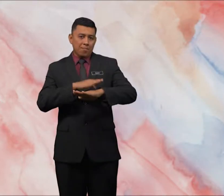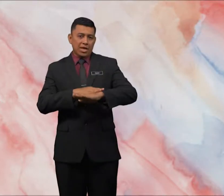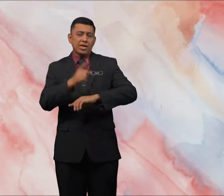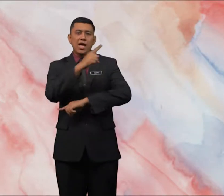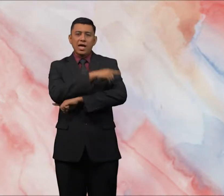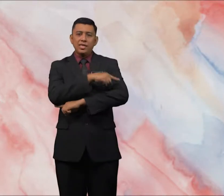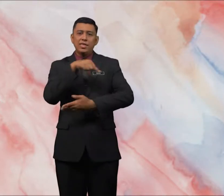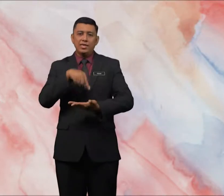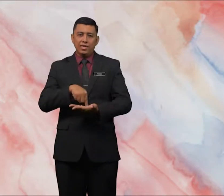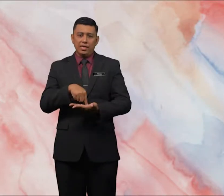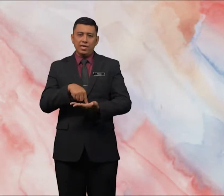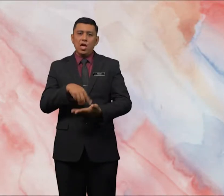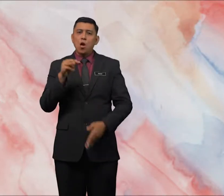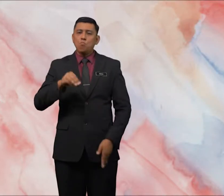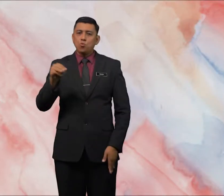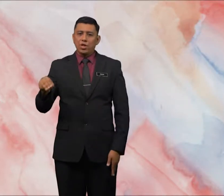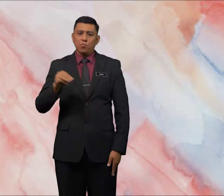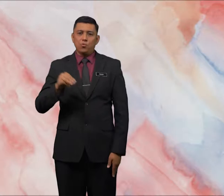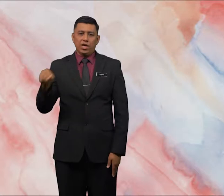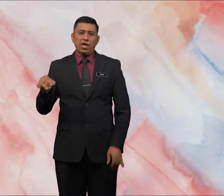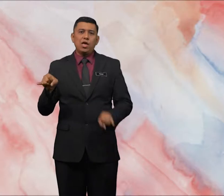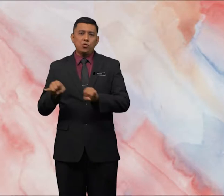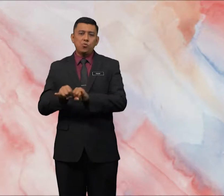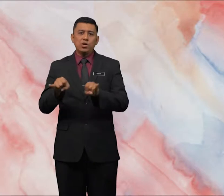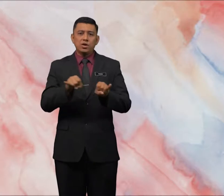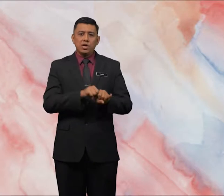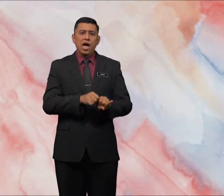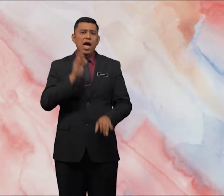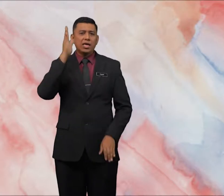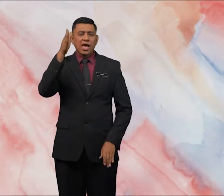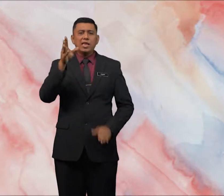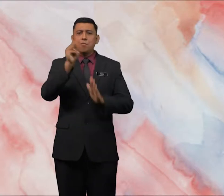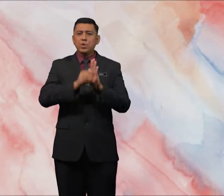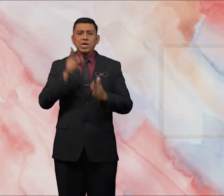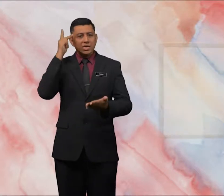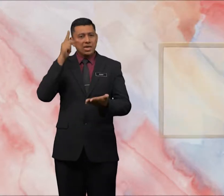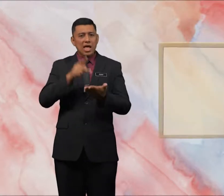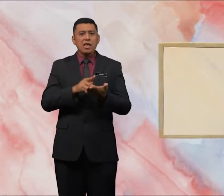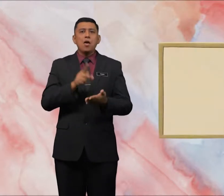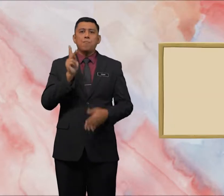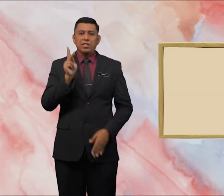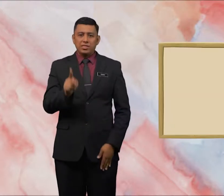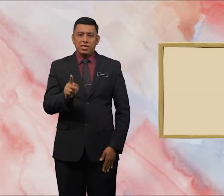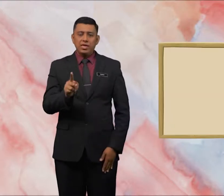Pada hari ini, murid-murid juga akan mengenal pasti